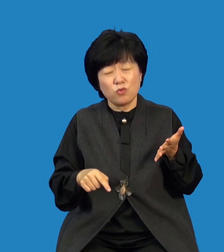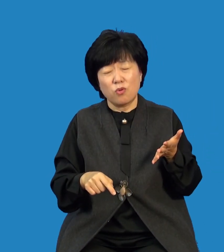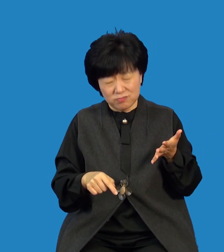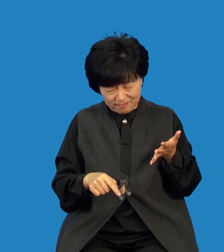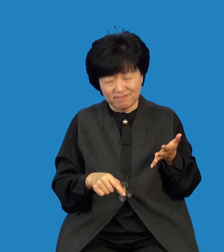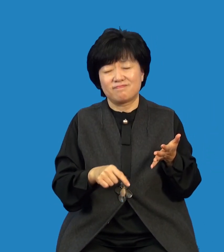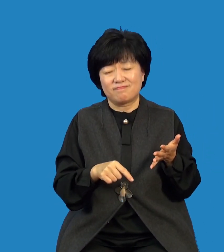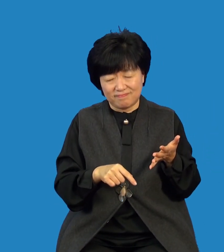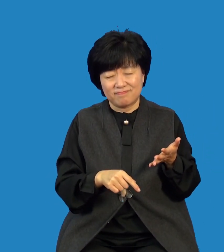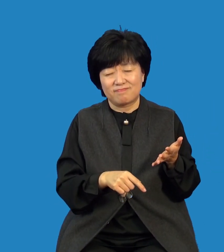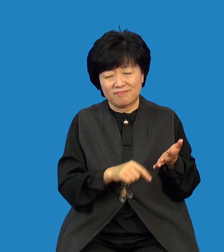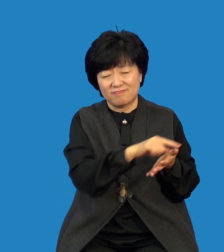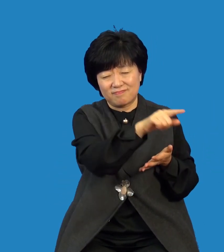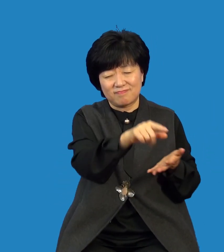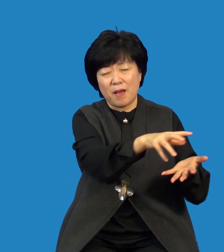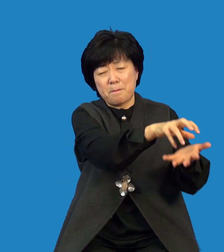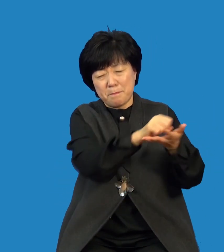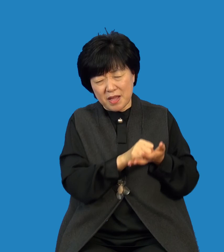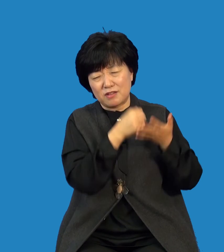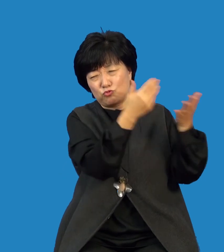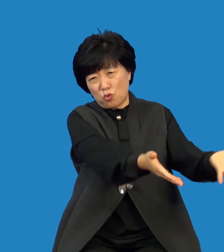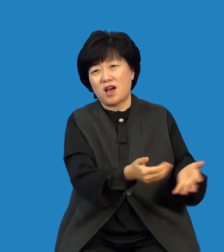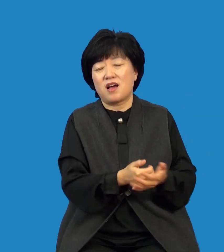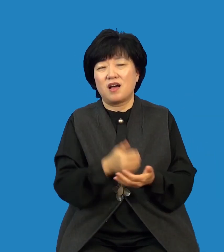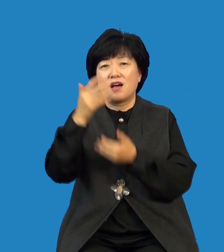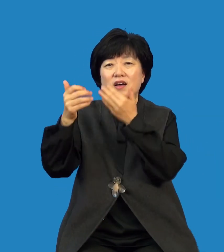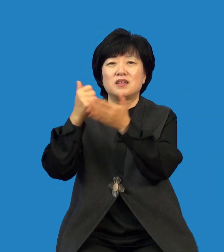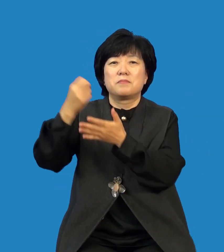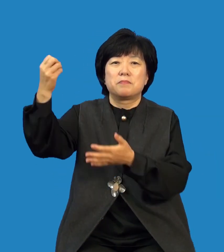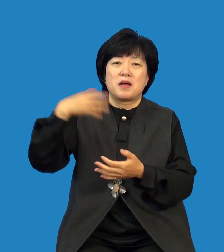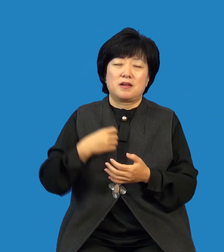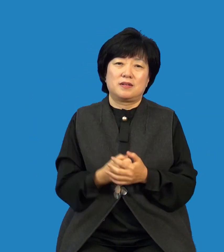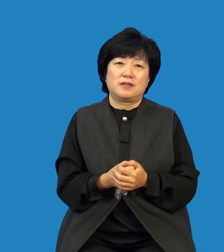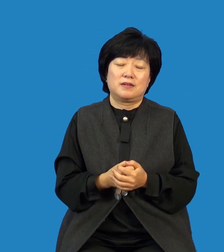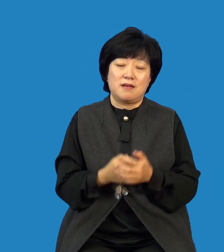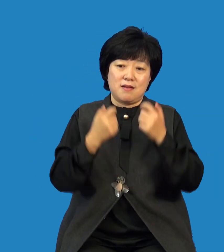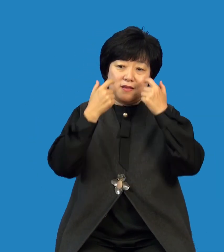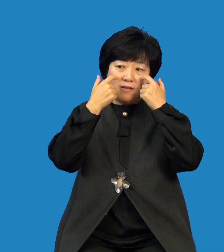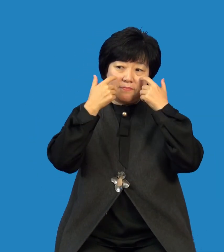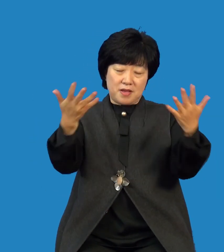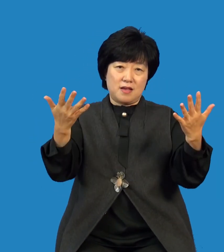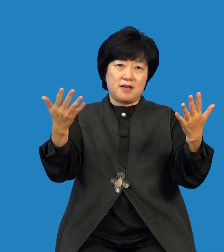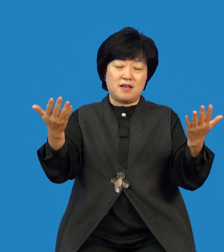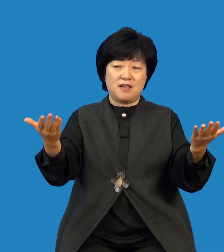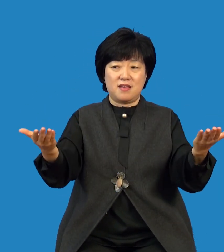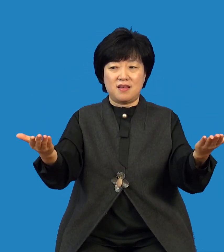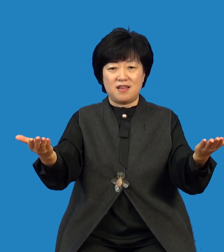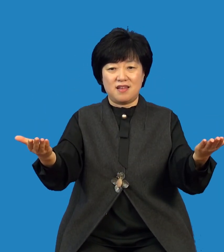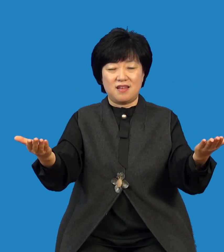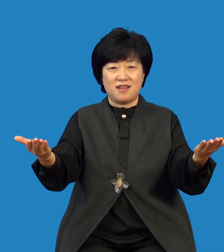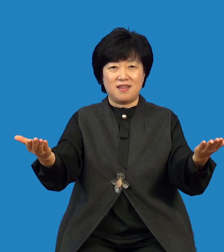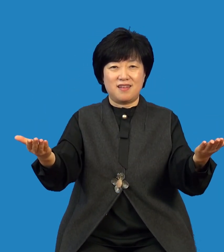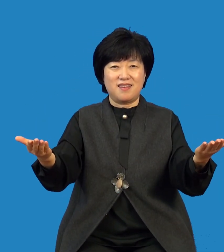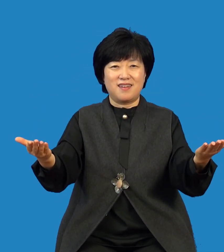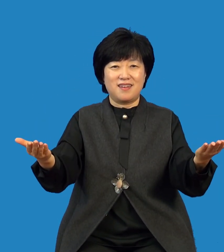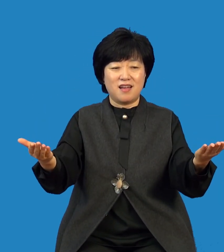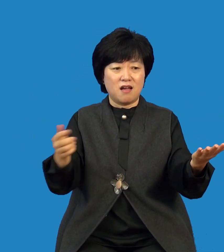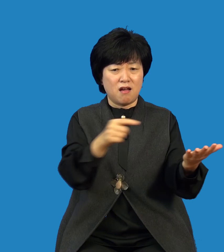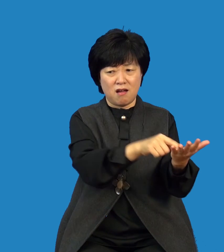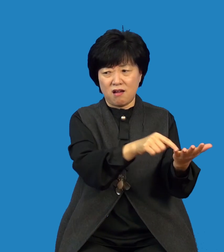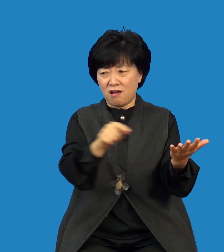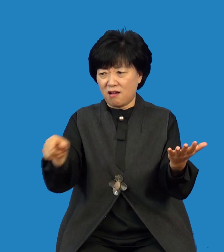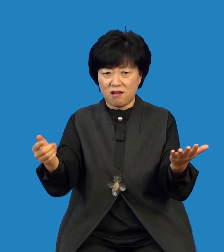뭐 이런 부담들이잖아. 뭐 그렇게 여러분 A인지 B인지가 너무 헷갈려서 천둥처럼 하나님 말씀해 주지 않으시면